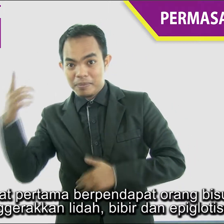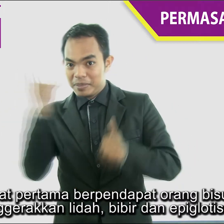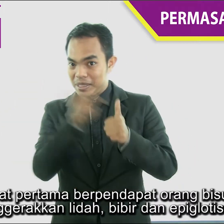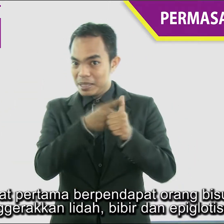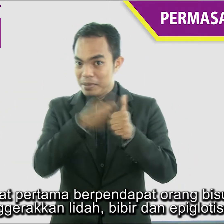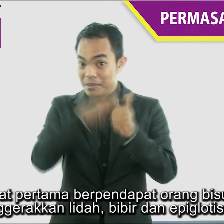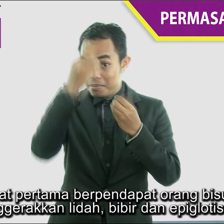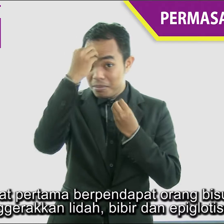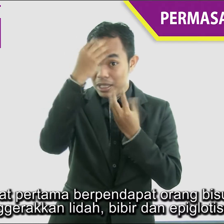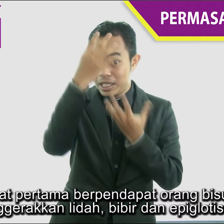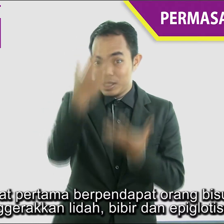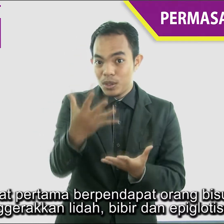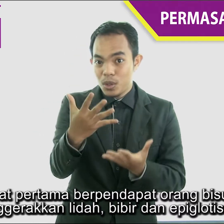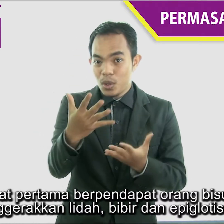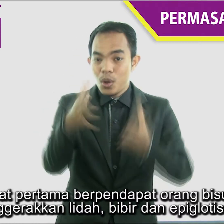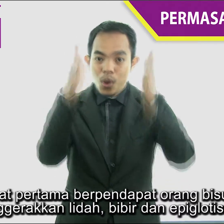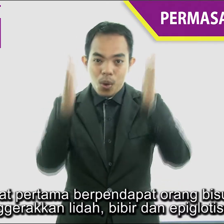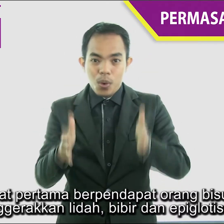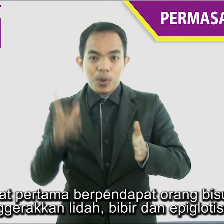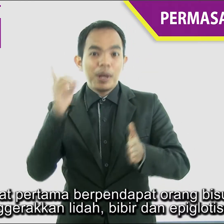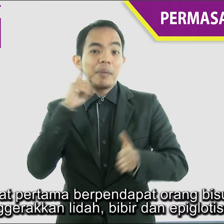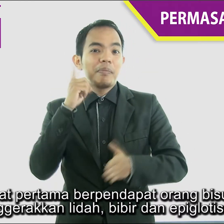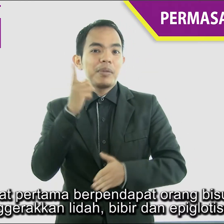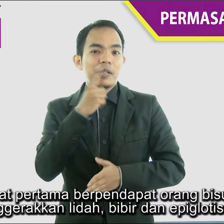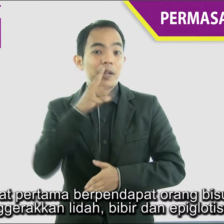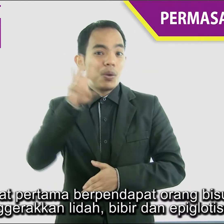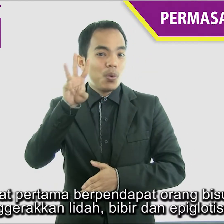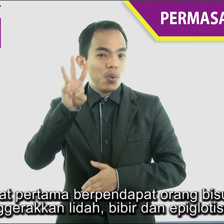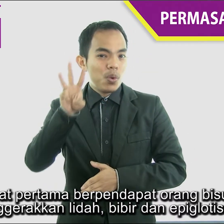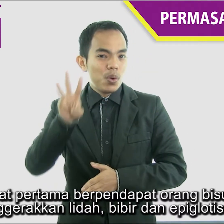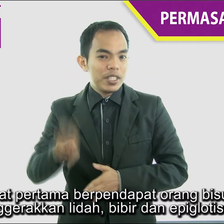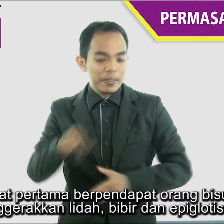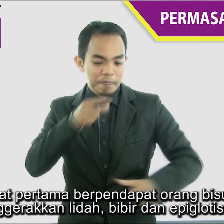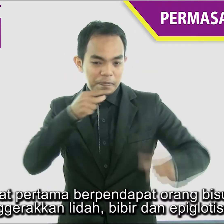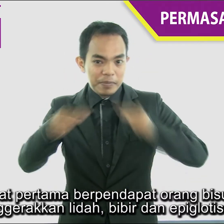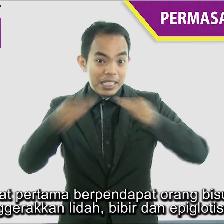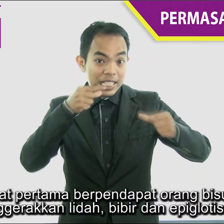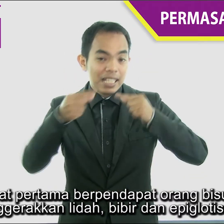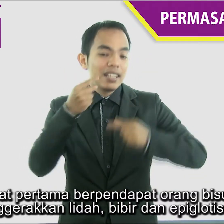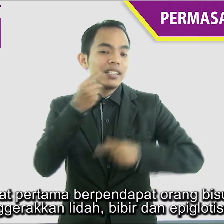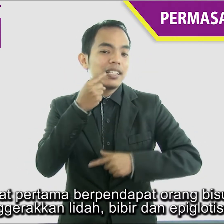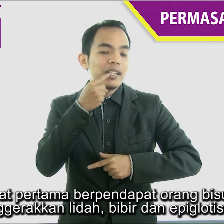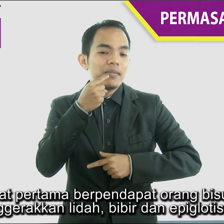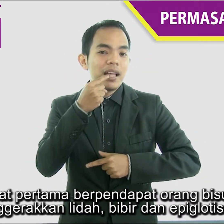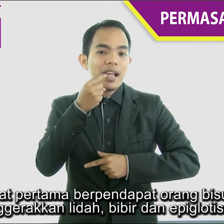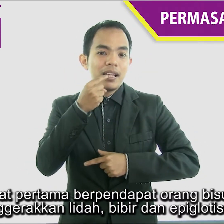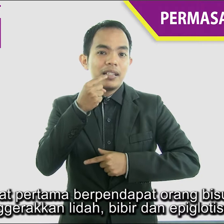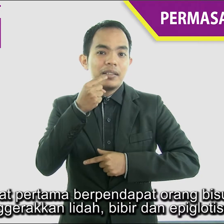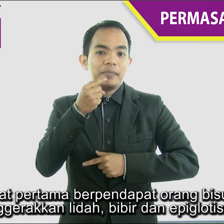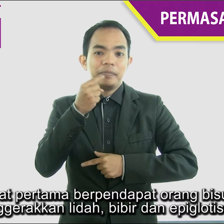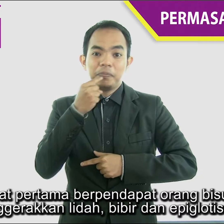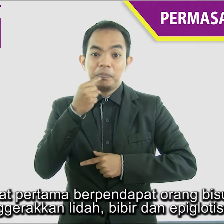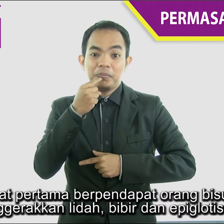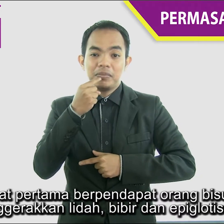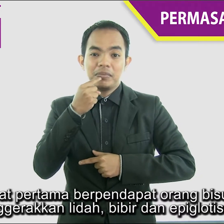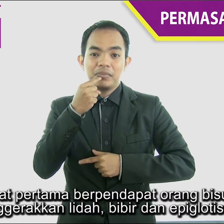Pendapat pertama berpendapat orang bisu wajib menggerakkan lidah, bibir dan epiglotisnya